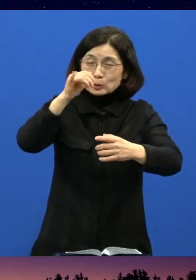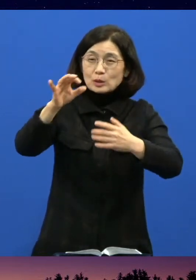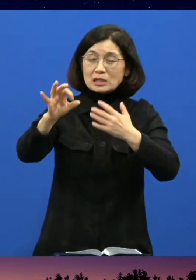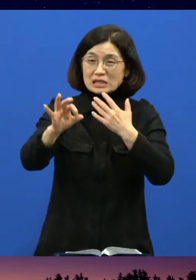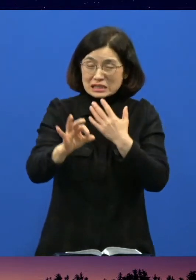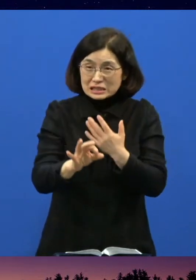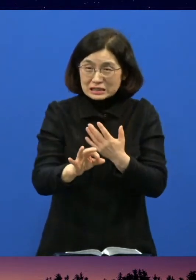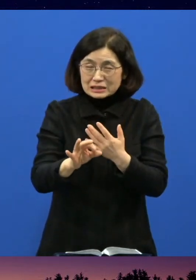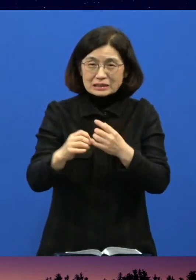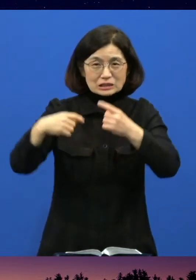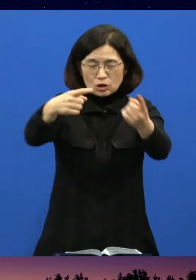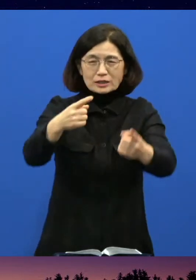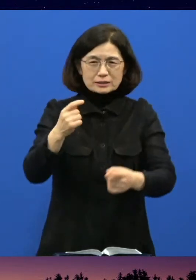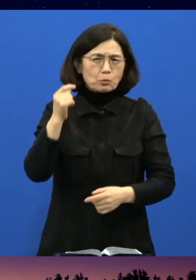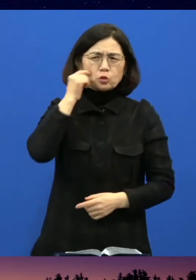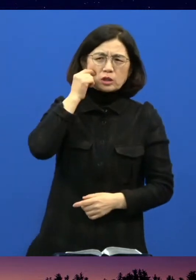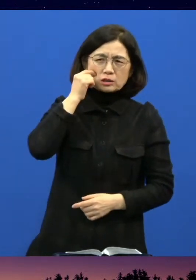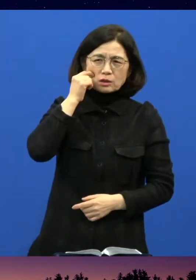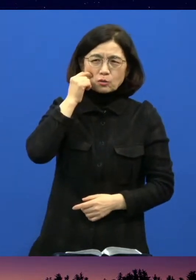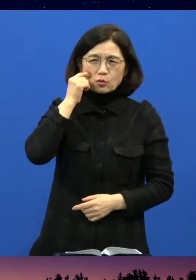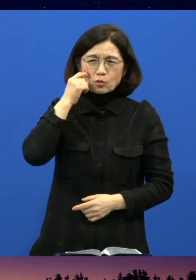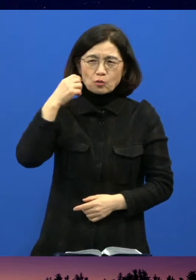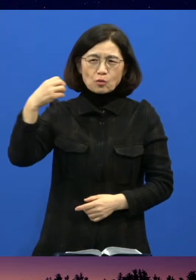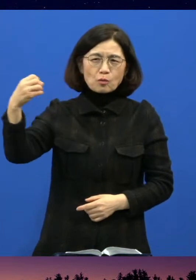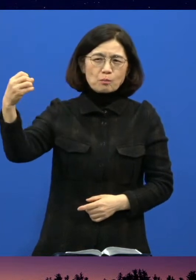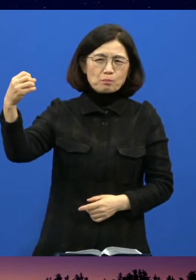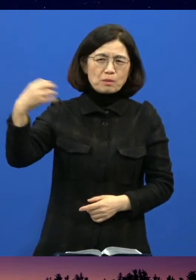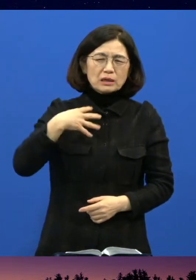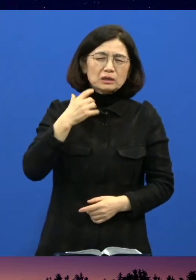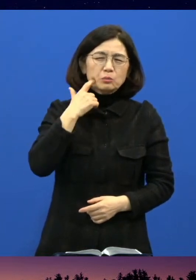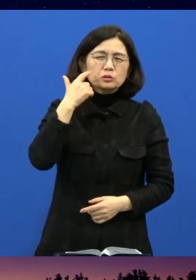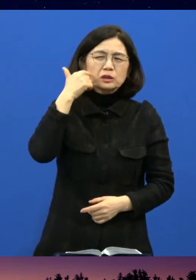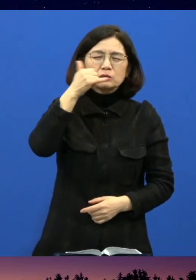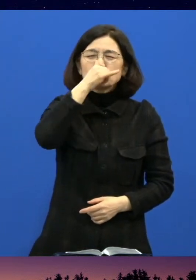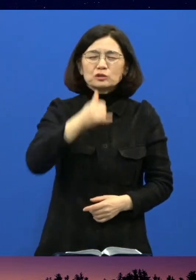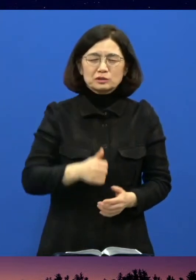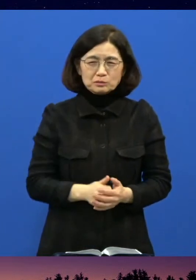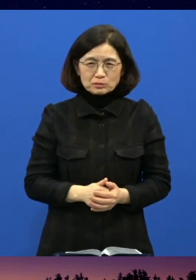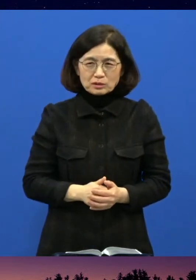장을 찢은다 그랬지. 뭐 그래요. 내 들어갔더니 그거 안 하더라고.